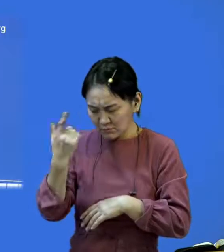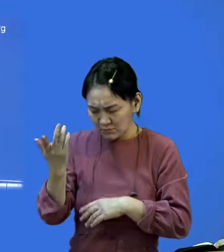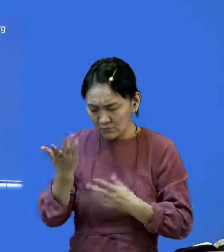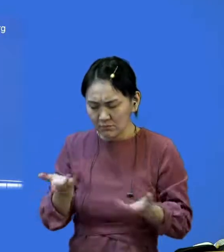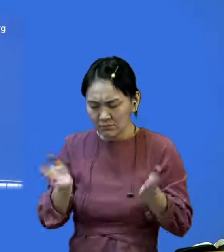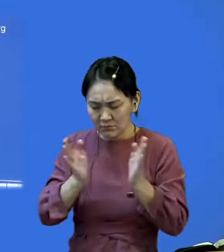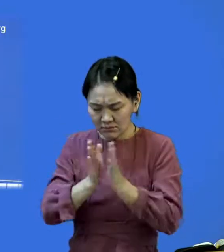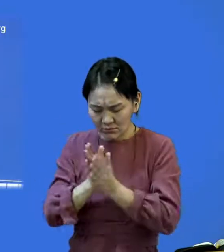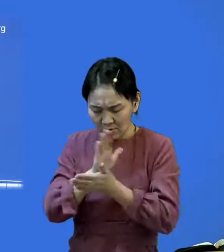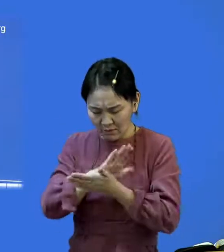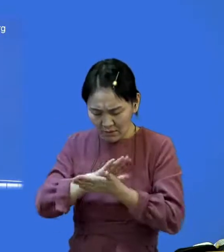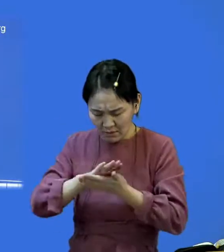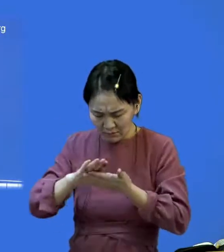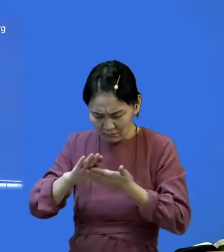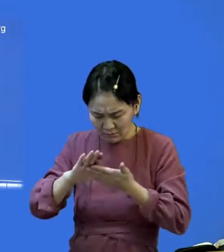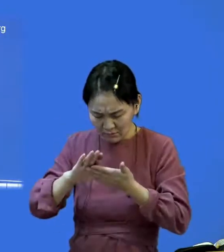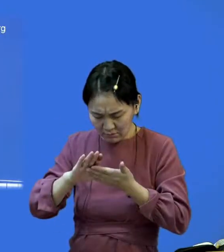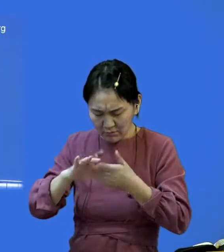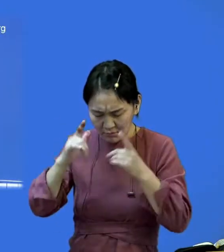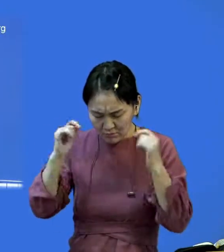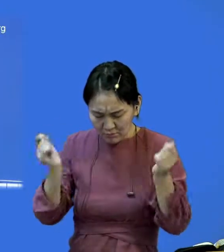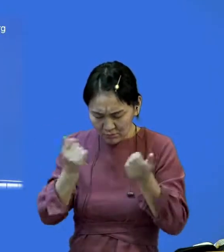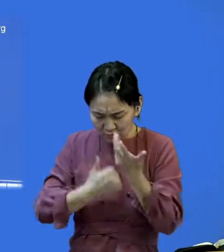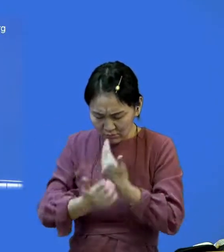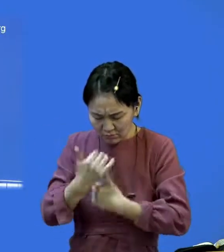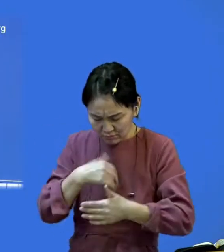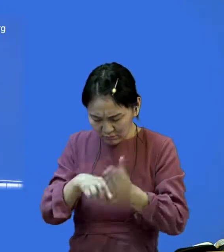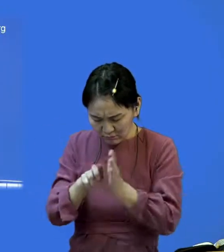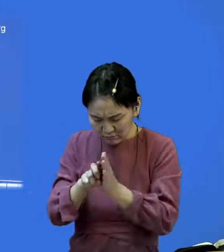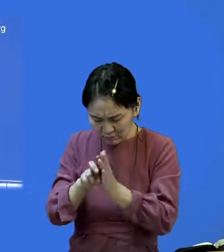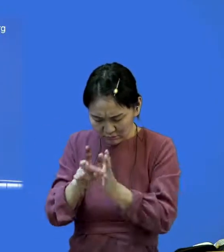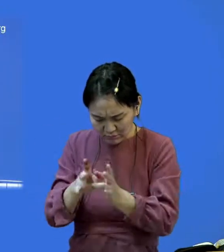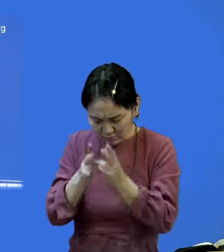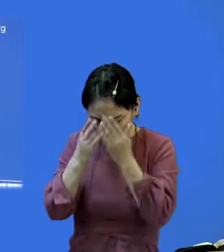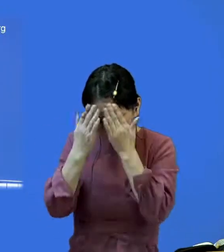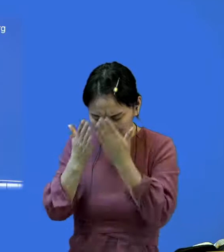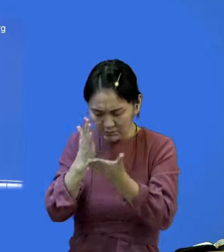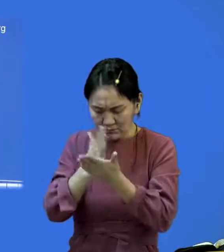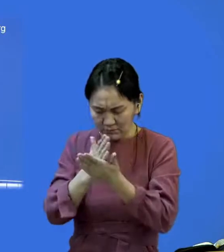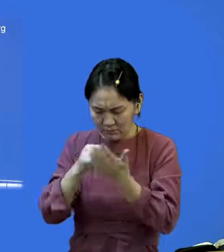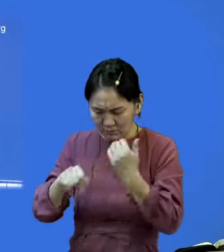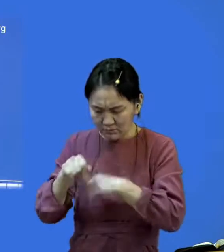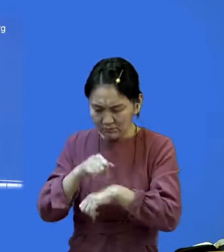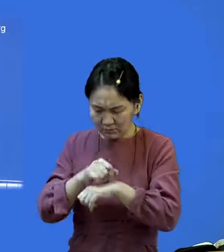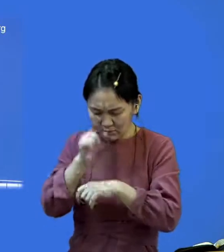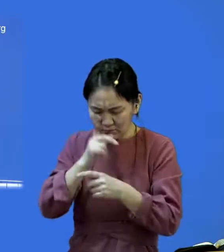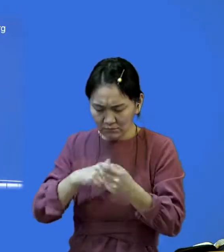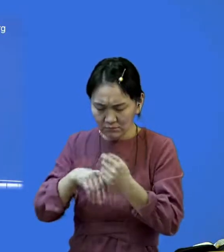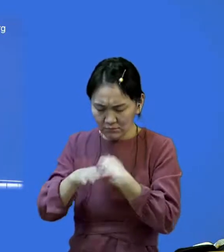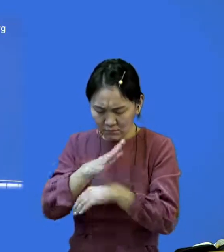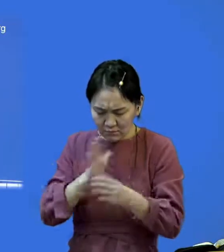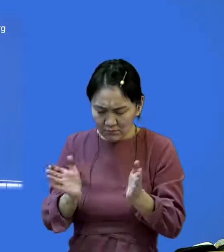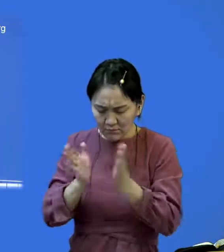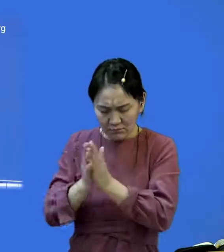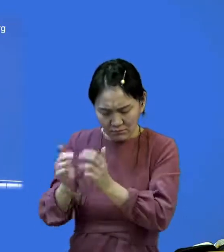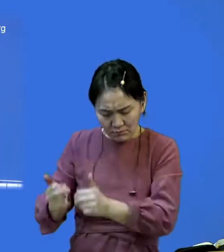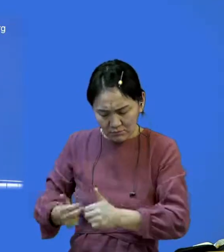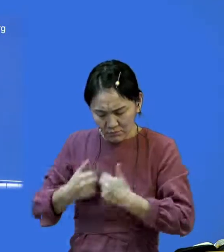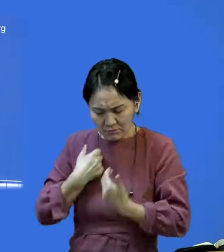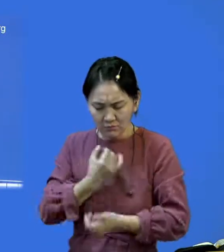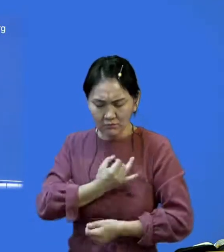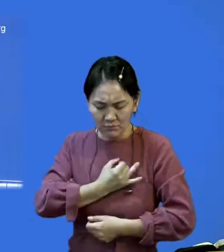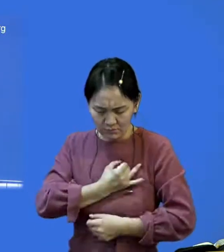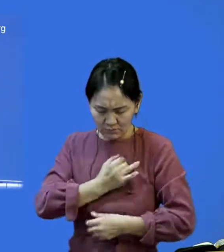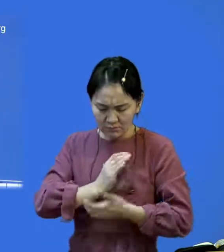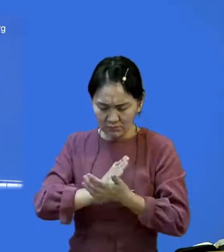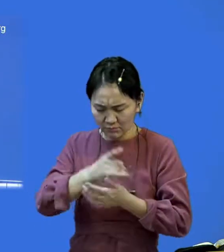бүхнийг нөхөрлүүлж байгаад талархаж байна. Энэ цагт ч гэсэн эзэн бид бүхний дунд хамт байгаад итгэж байна. Бидний хүн тус бүрийг